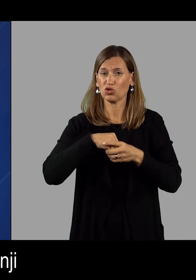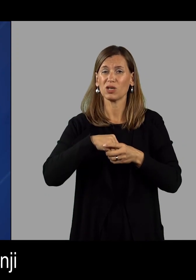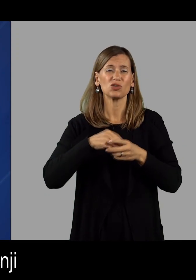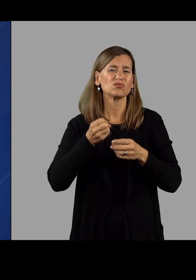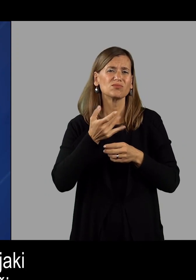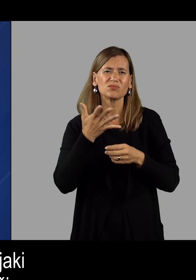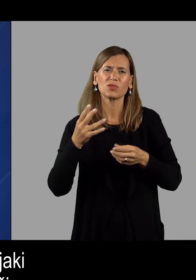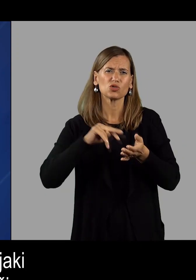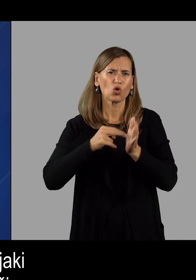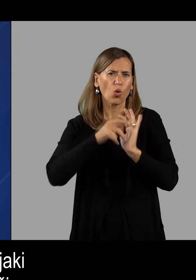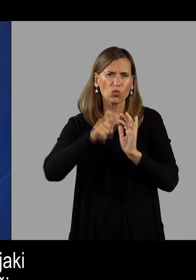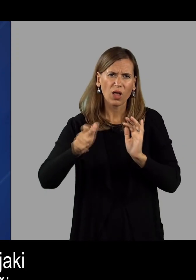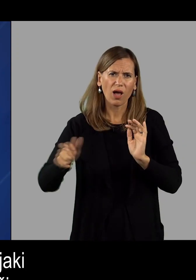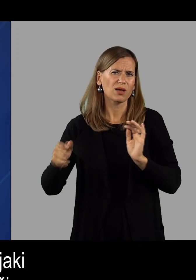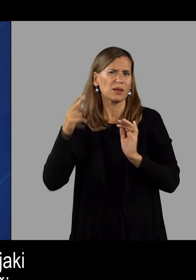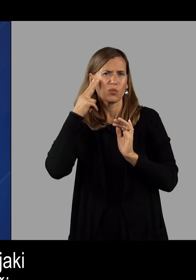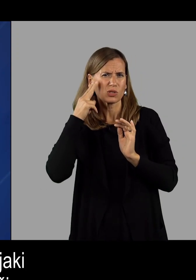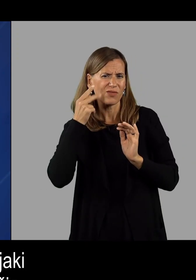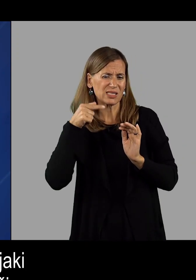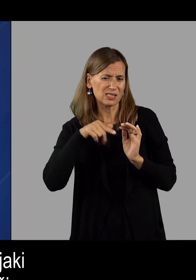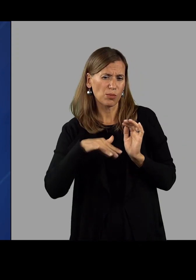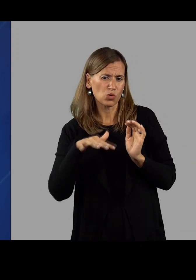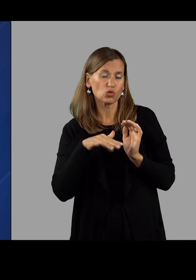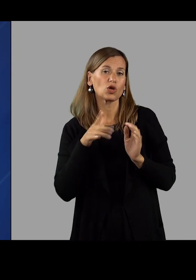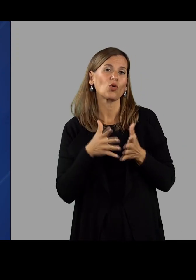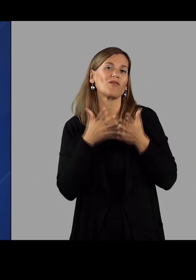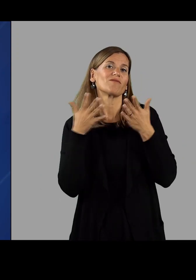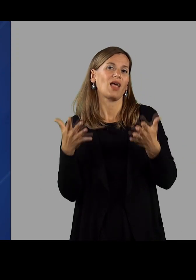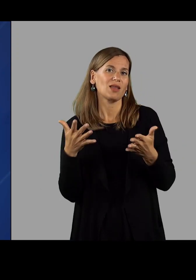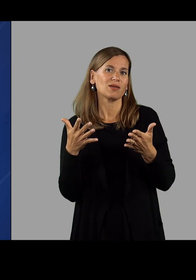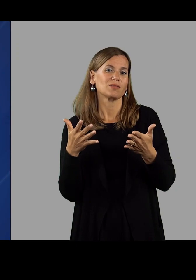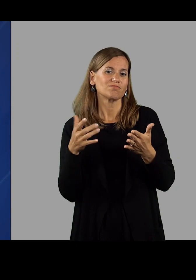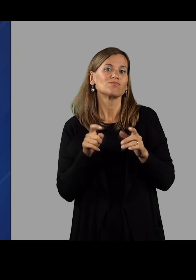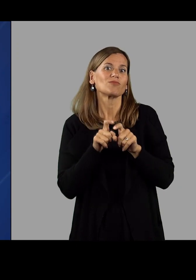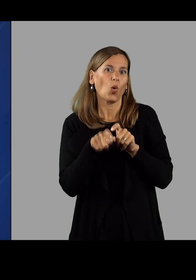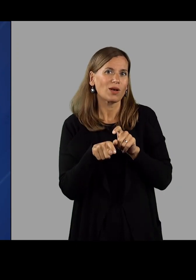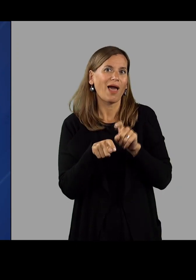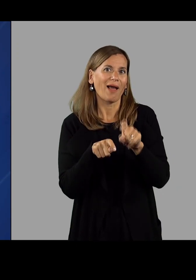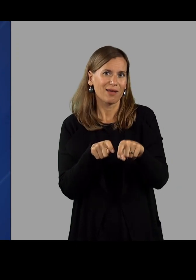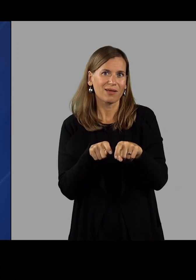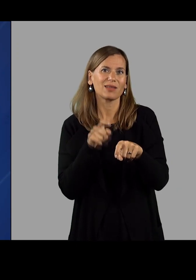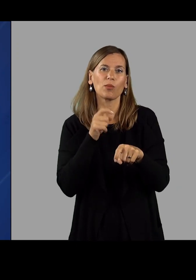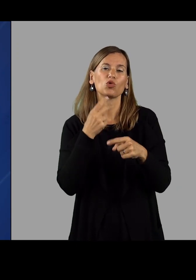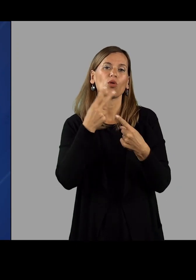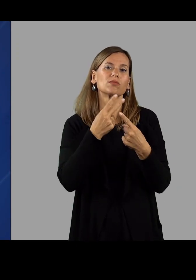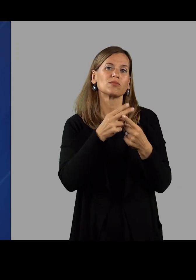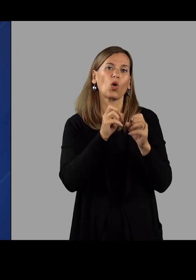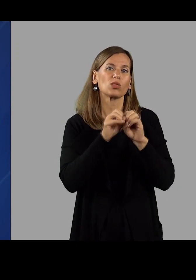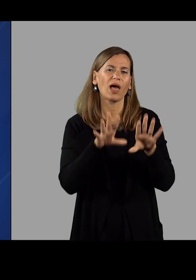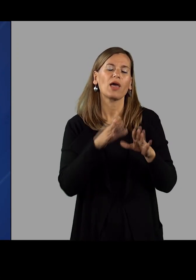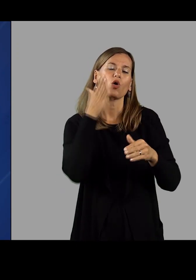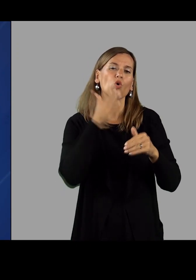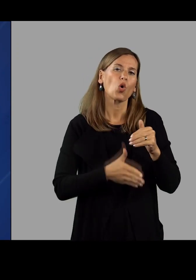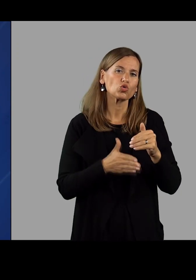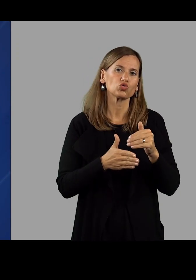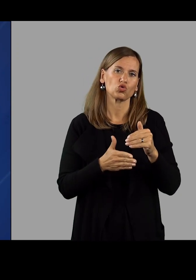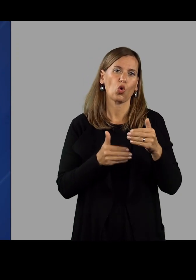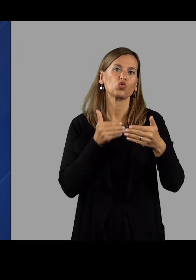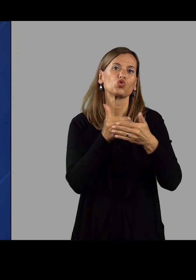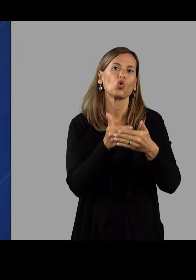katerega so se udeležili številni strokovnjaki in poznavalci tega področja, en velik korak k temu, da bodo TV oddaje